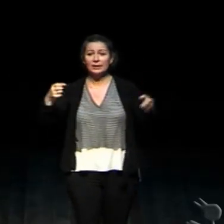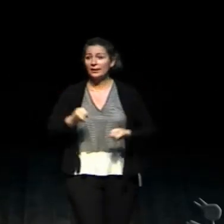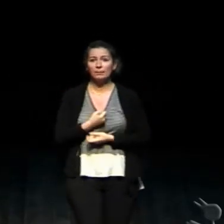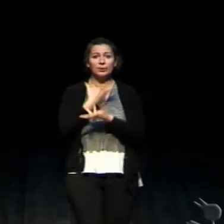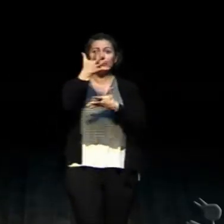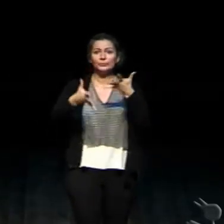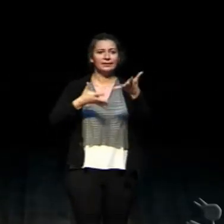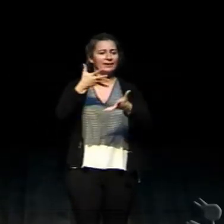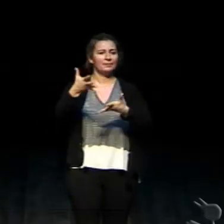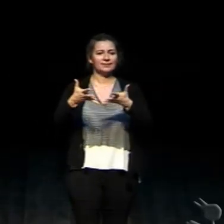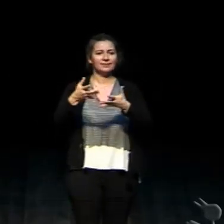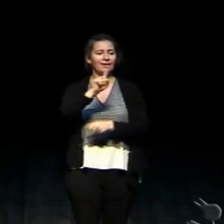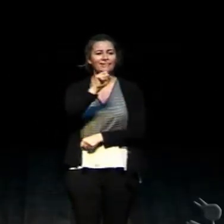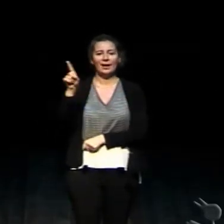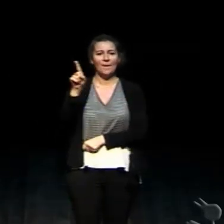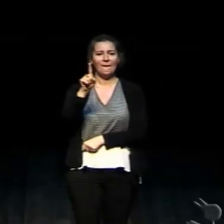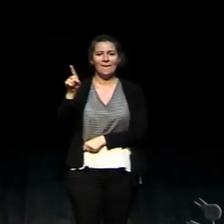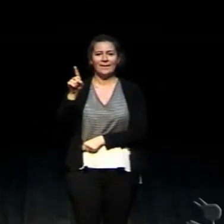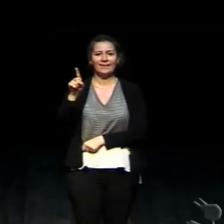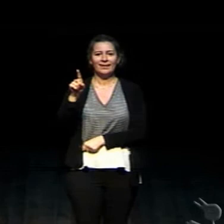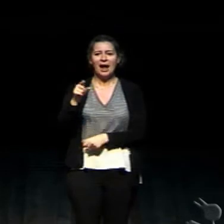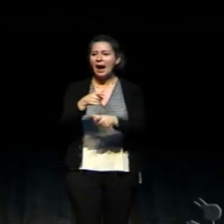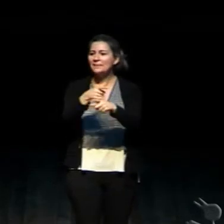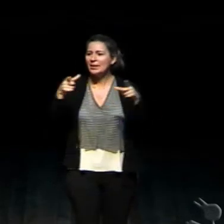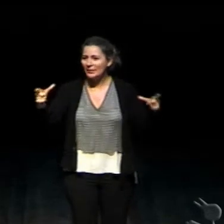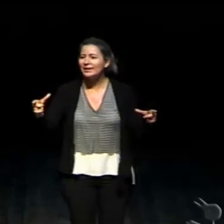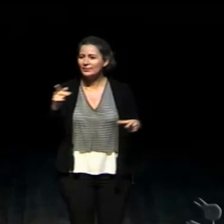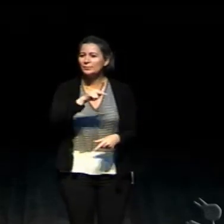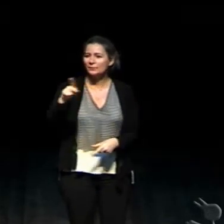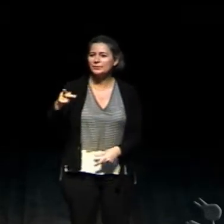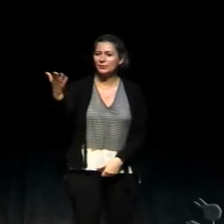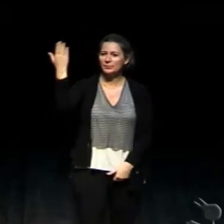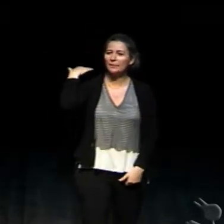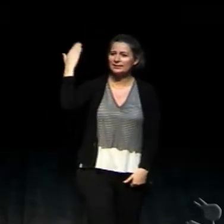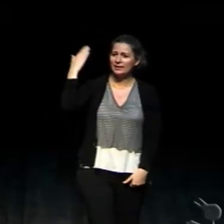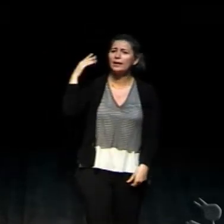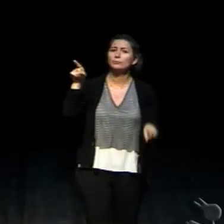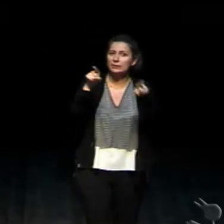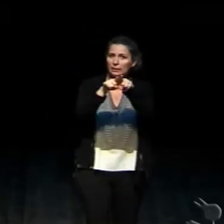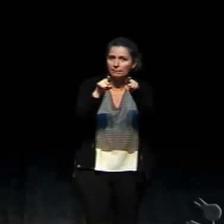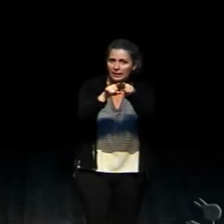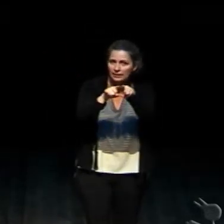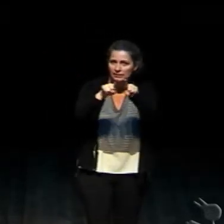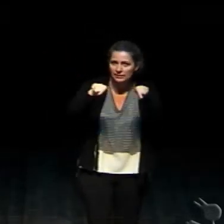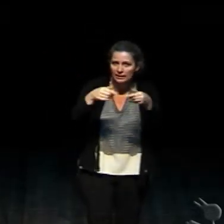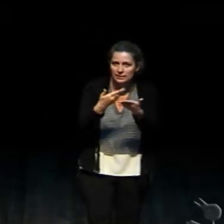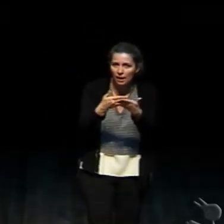de somatória de sinais para a produção na Libras não é um processo favorável. Muitos professores no passado e